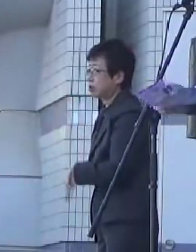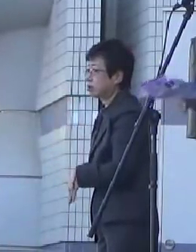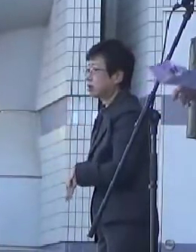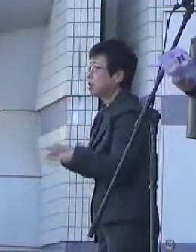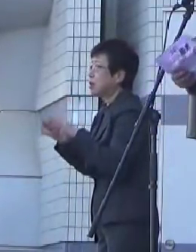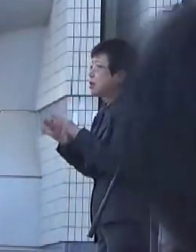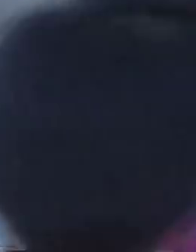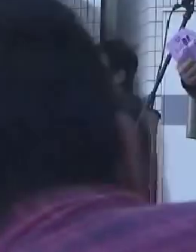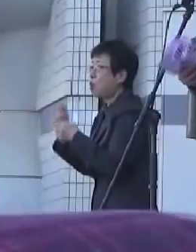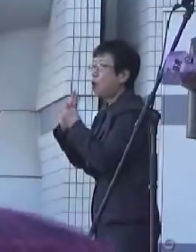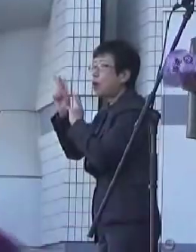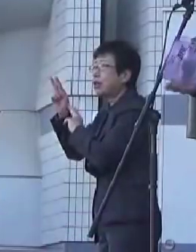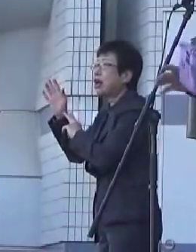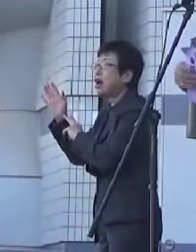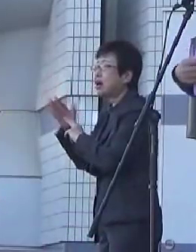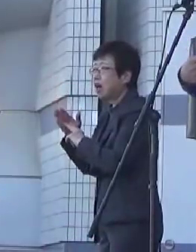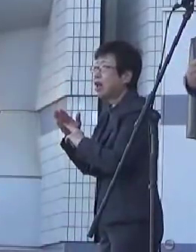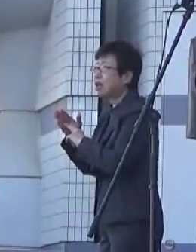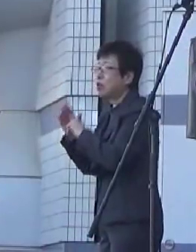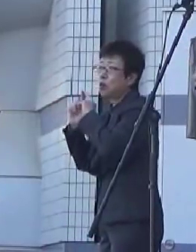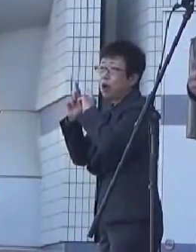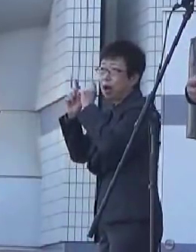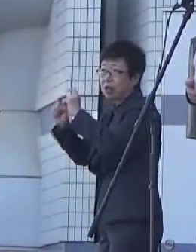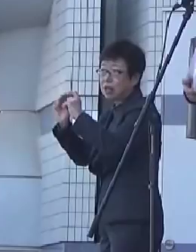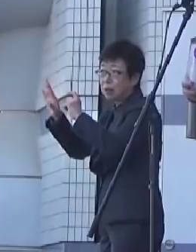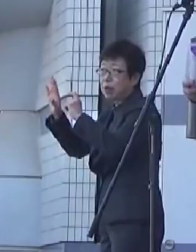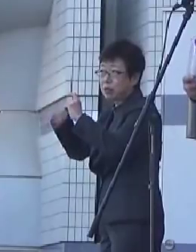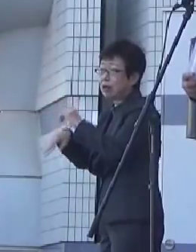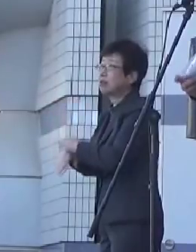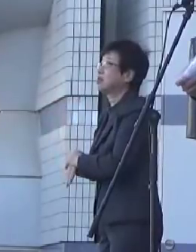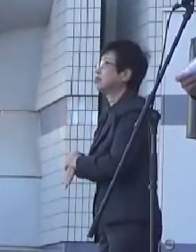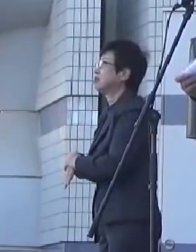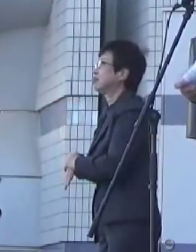今日沖縄から連帯の挨拶がありました。